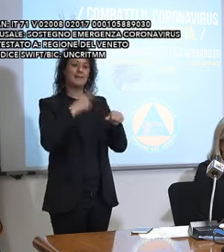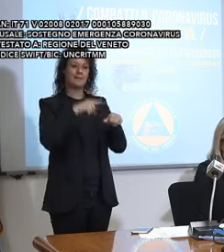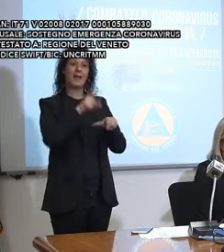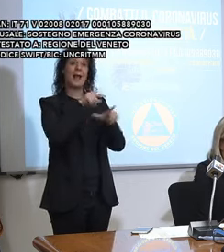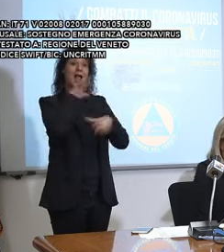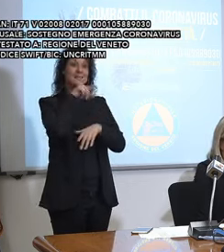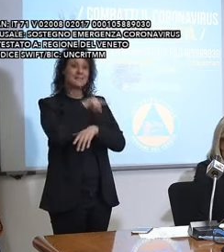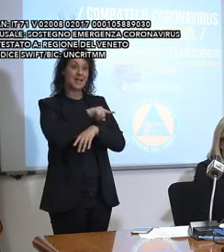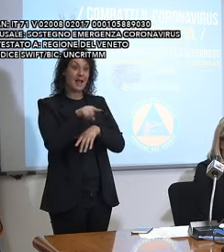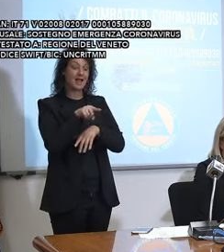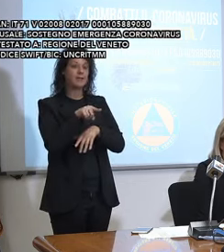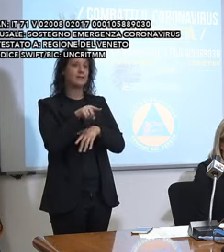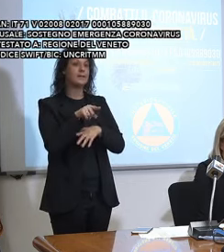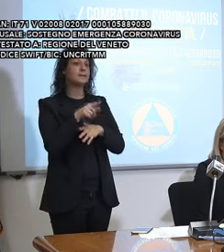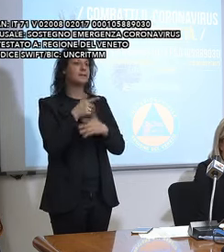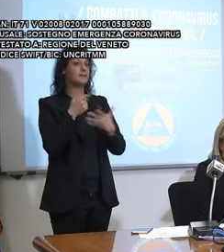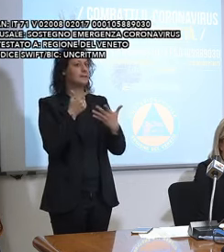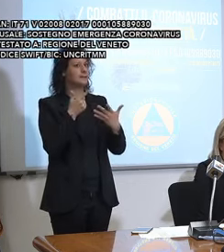insomma più a rischio e quindi deve